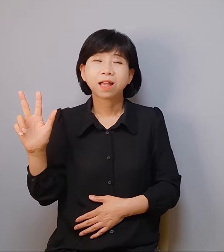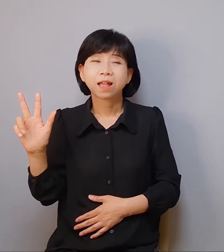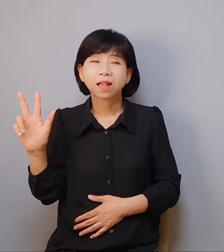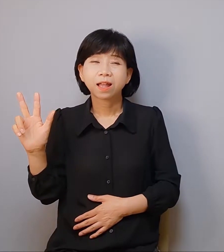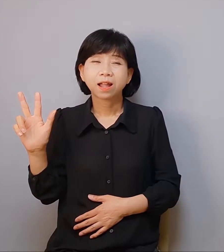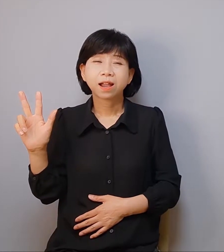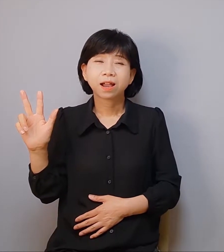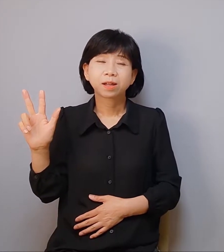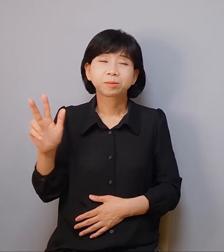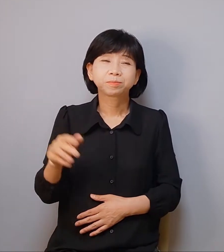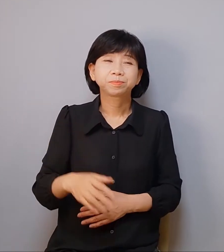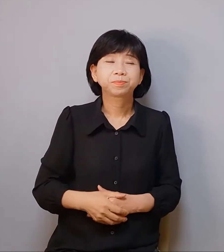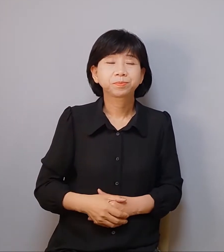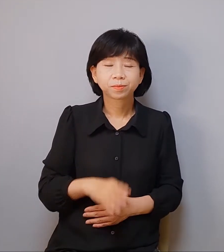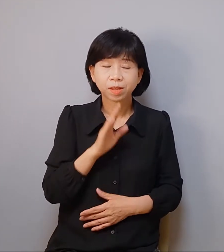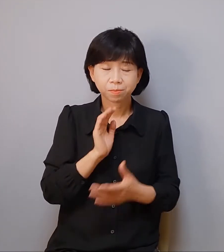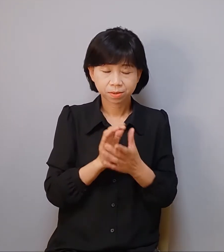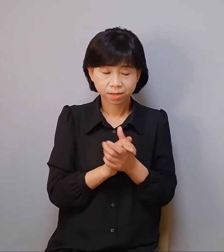아멘.